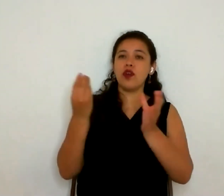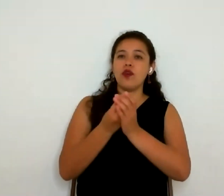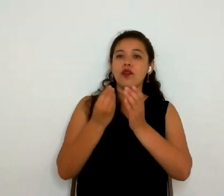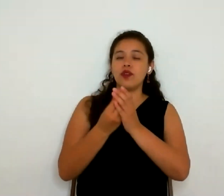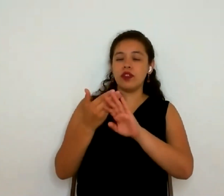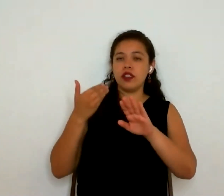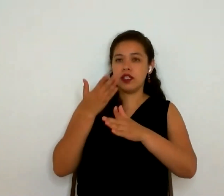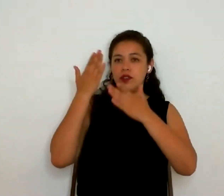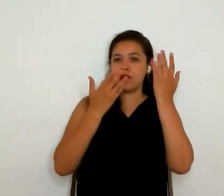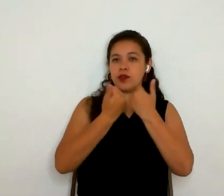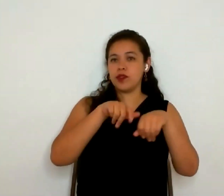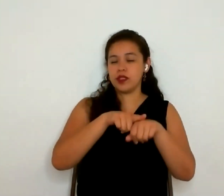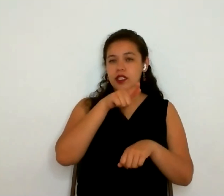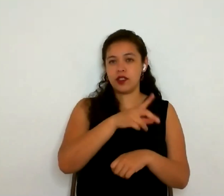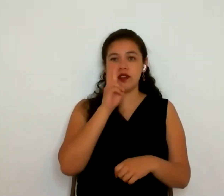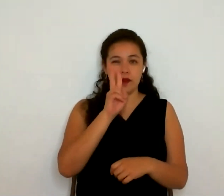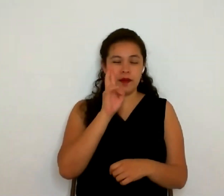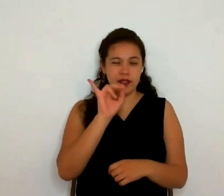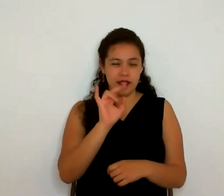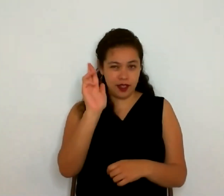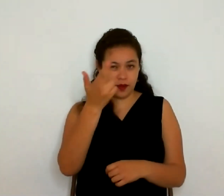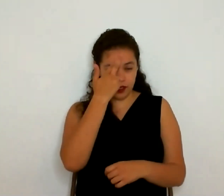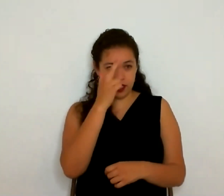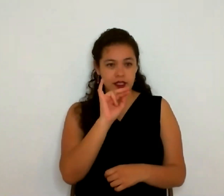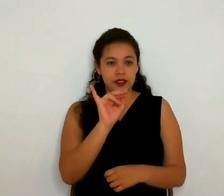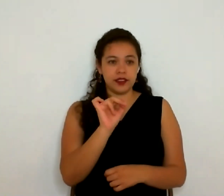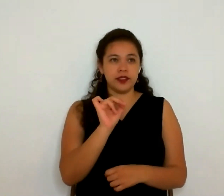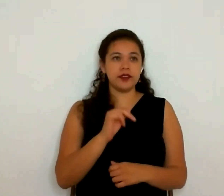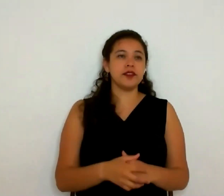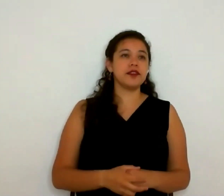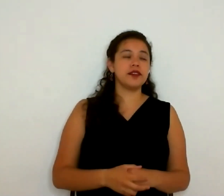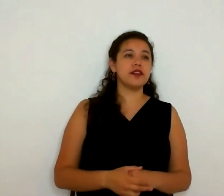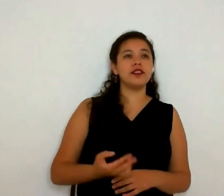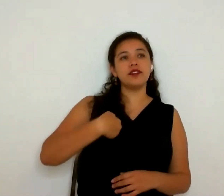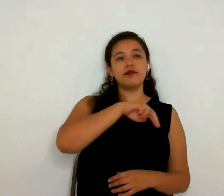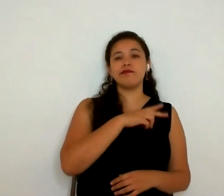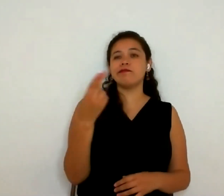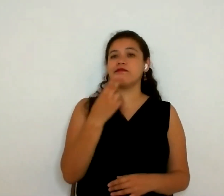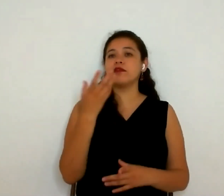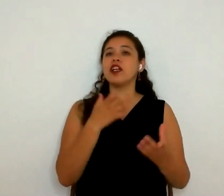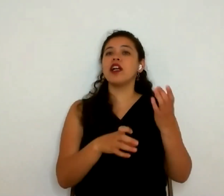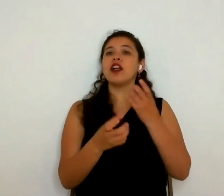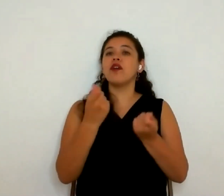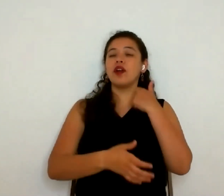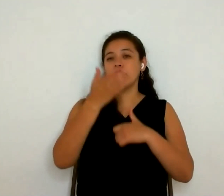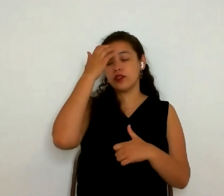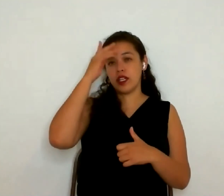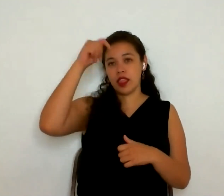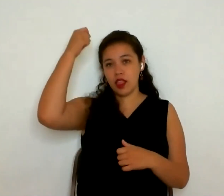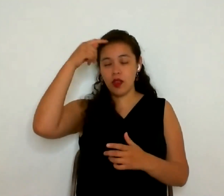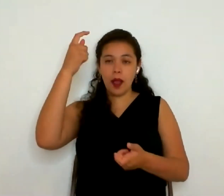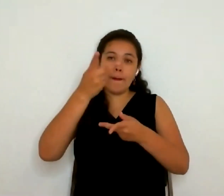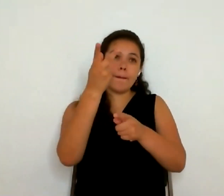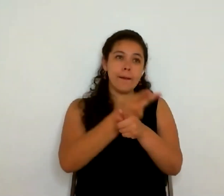social así que necesitamos tener ciertos conocimientos teóricos prácticos y